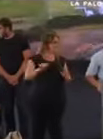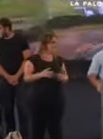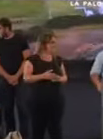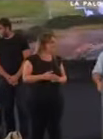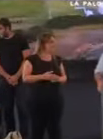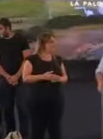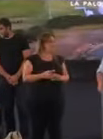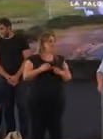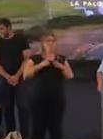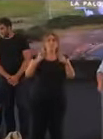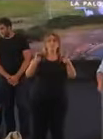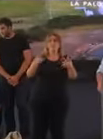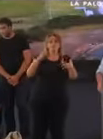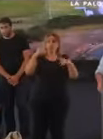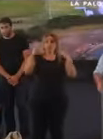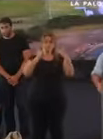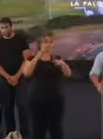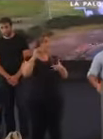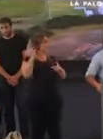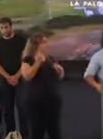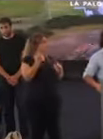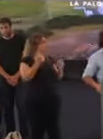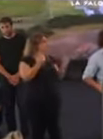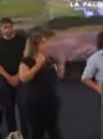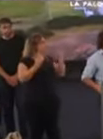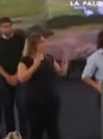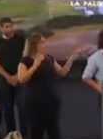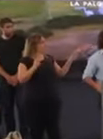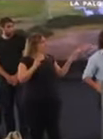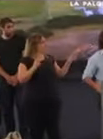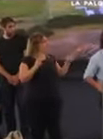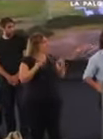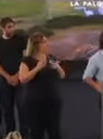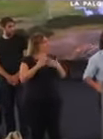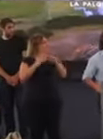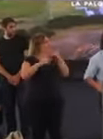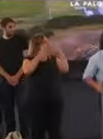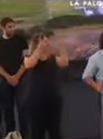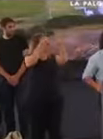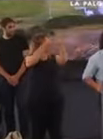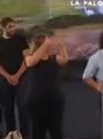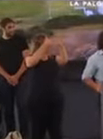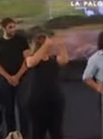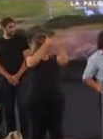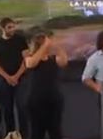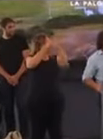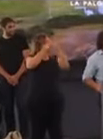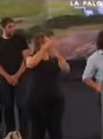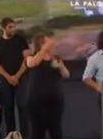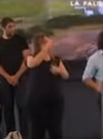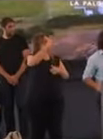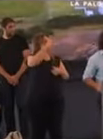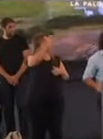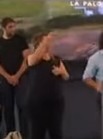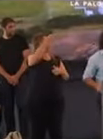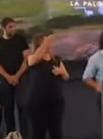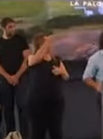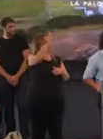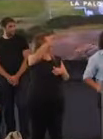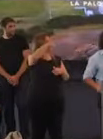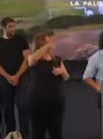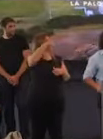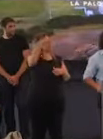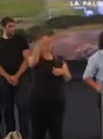Nos agachamos. Por suerte me distraje un minuto con ustedes y veo acá que nos acompaña Sebastián Bauzá, una